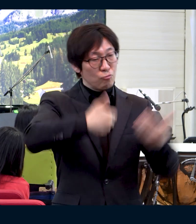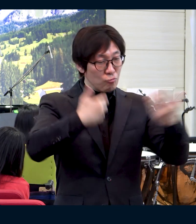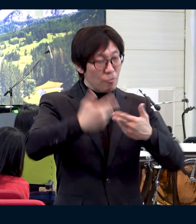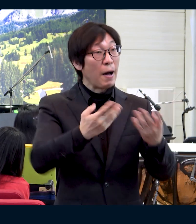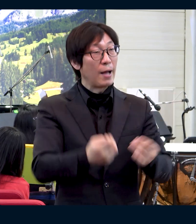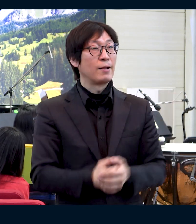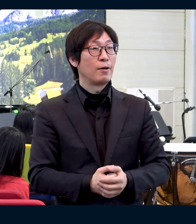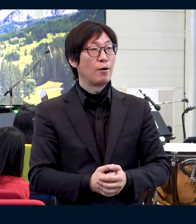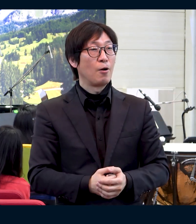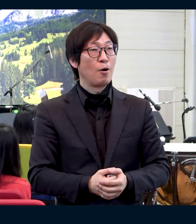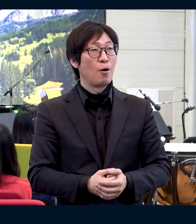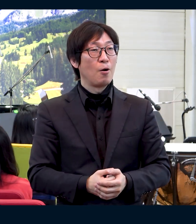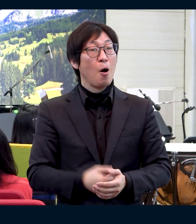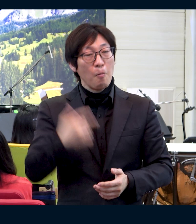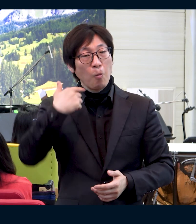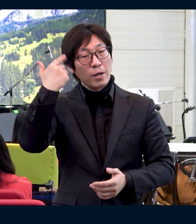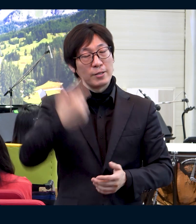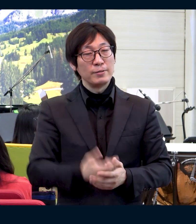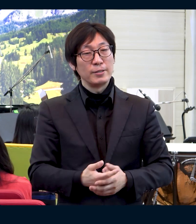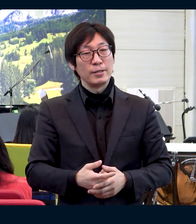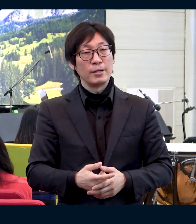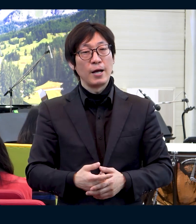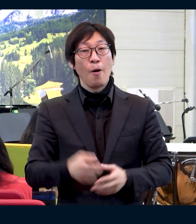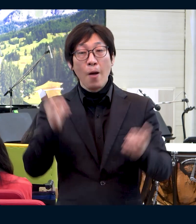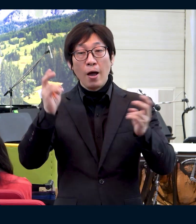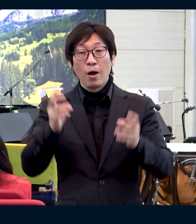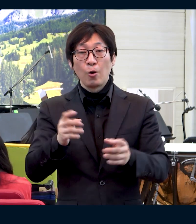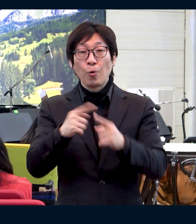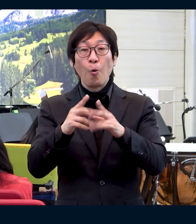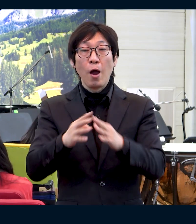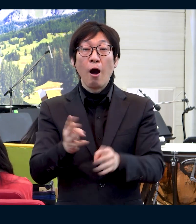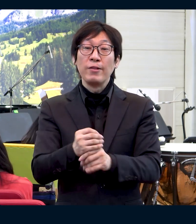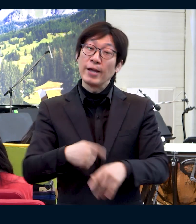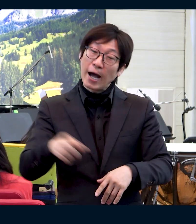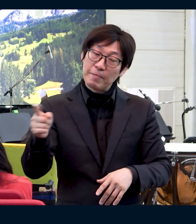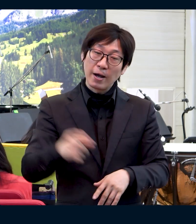목사님, 몇 시에 출근하세요?